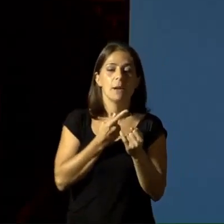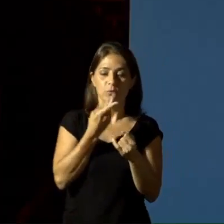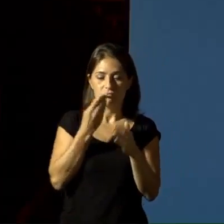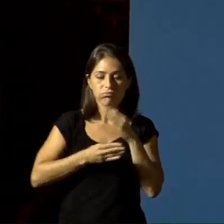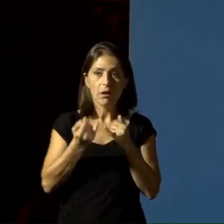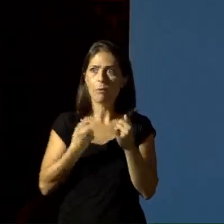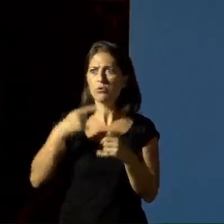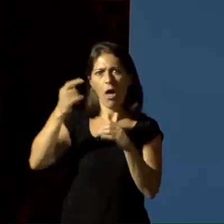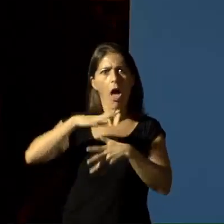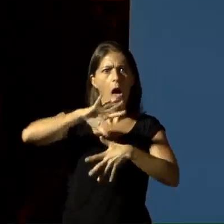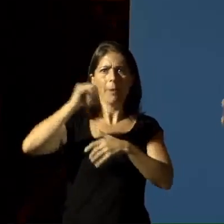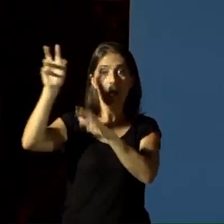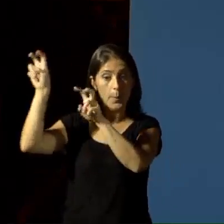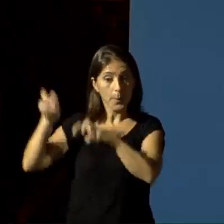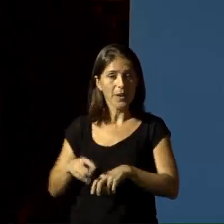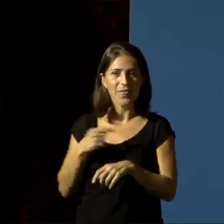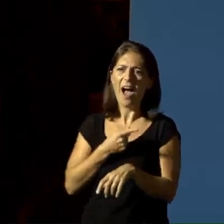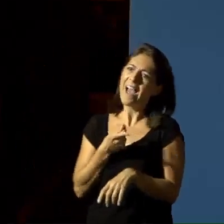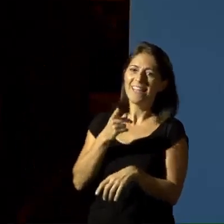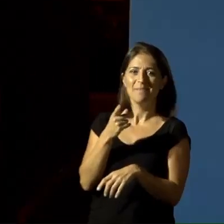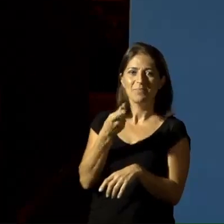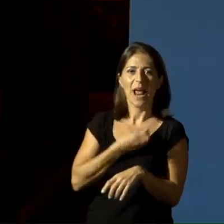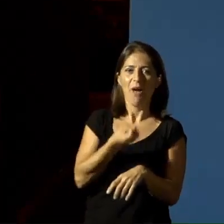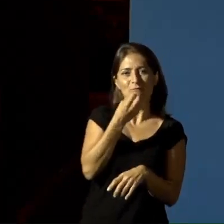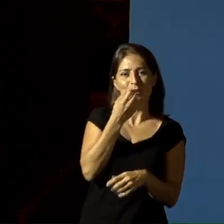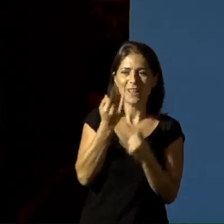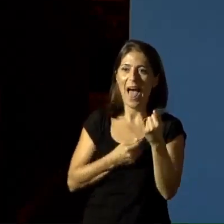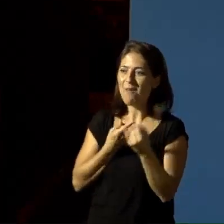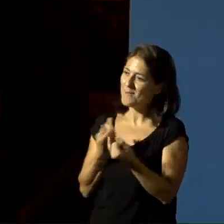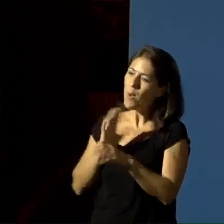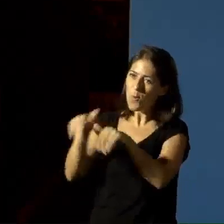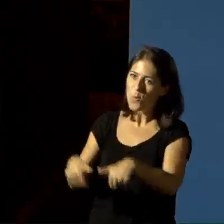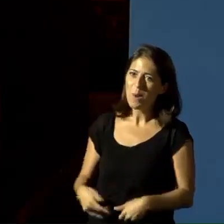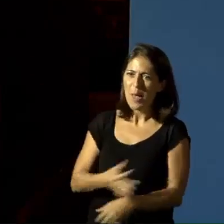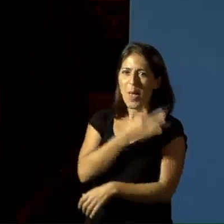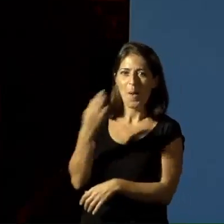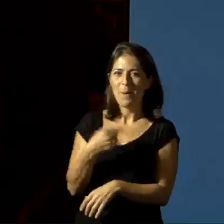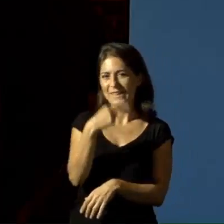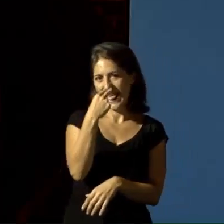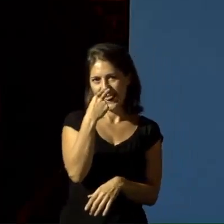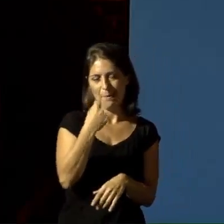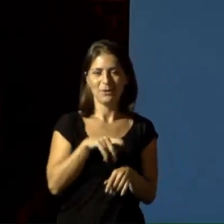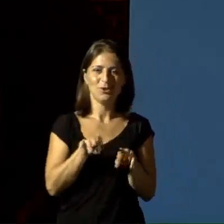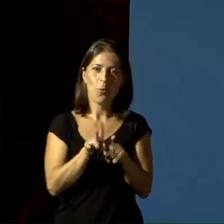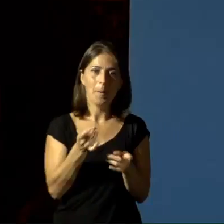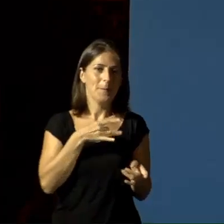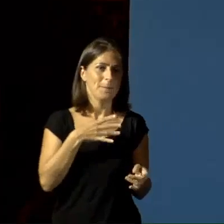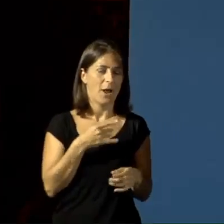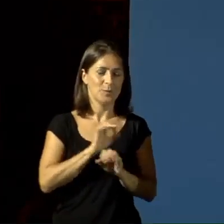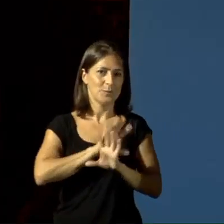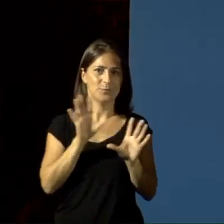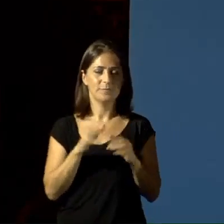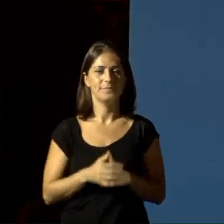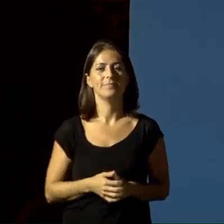da América por primeira vez decían: chegou Eduardito, o fillo da florista, e trae zapatitos de primeira comunión, porque tenía zapatos de blancos e